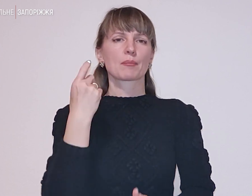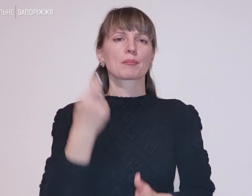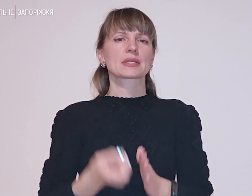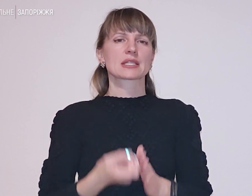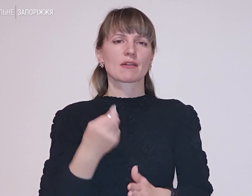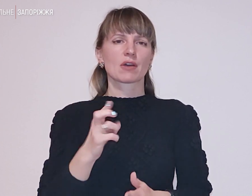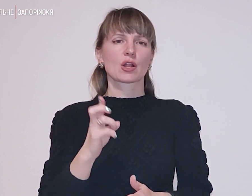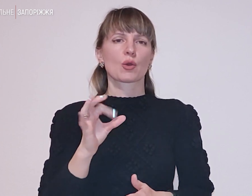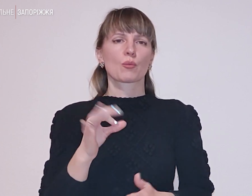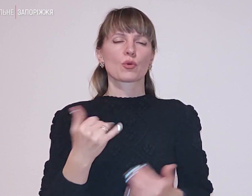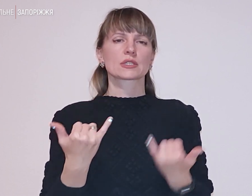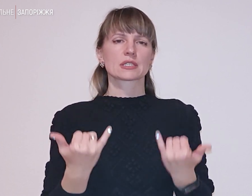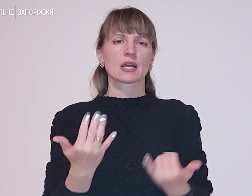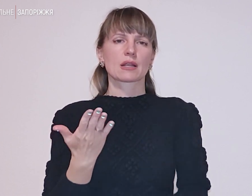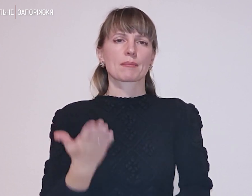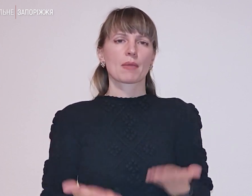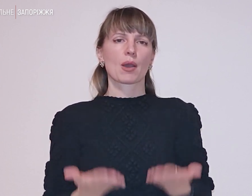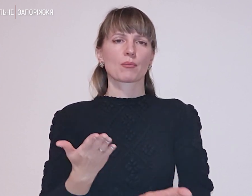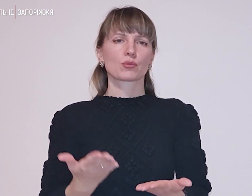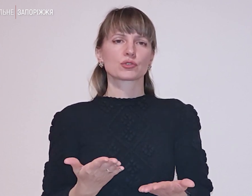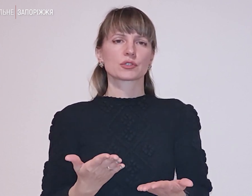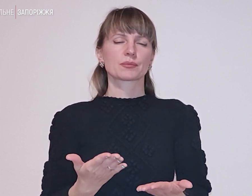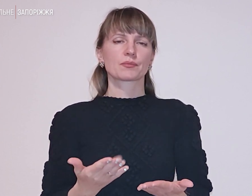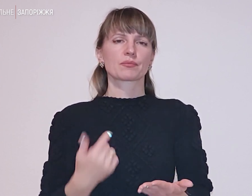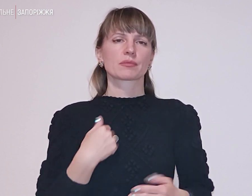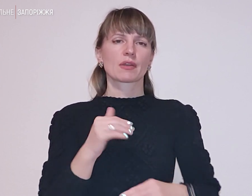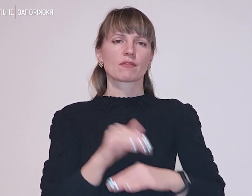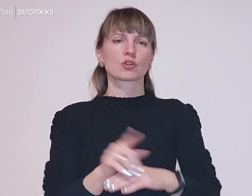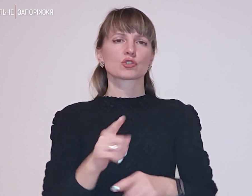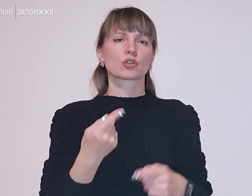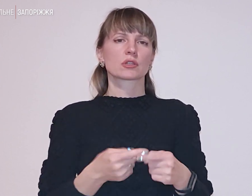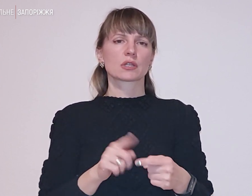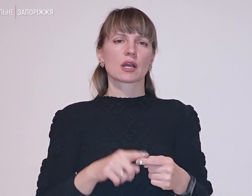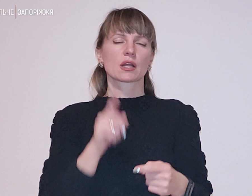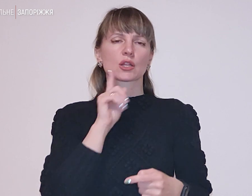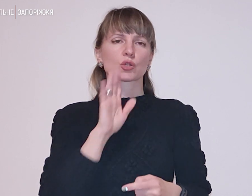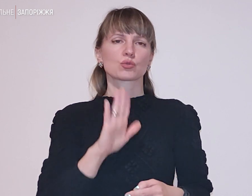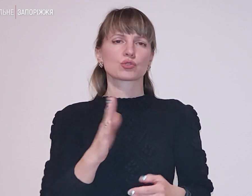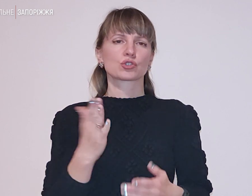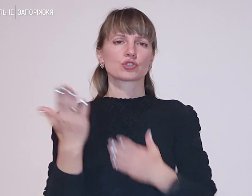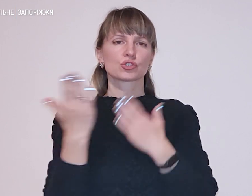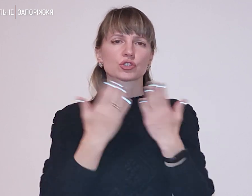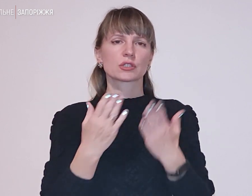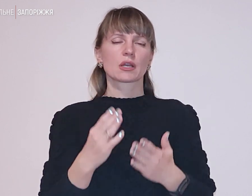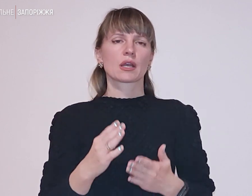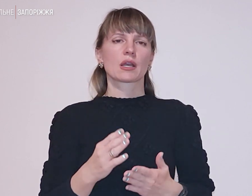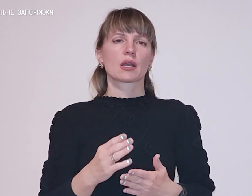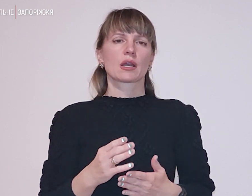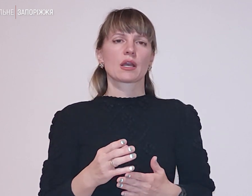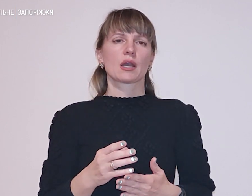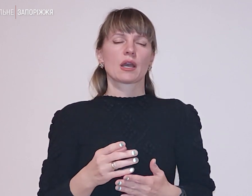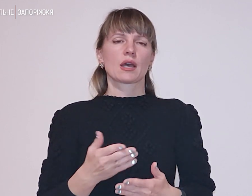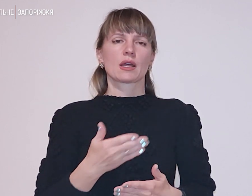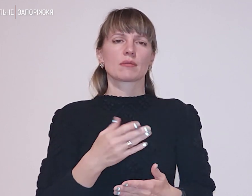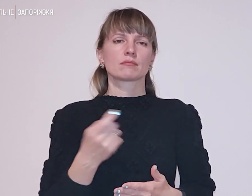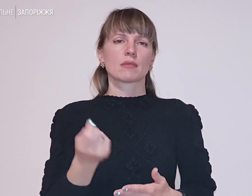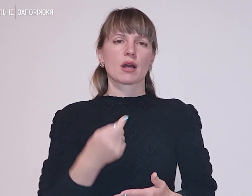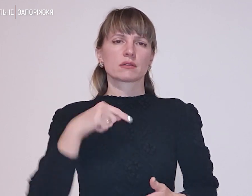бо зараз, мабуть, ми виявили, що так не дуже їм читається, не дуже в них є наснага і сили, і